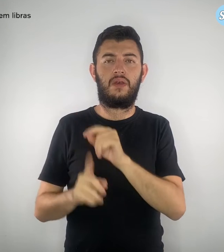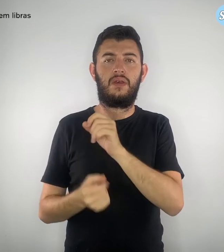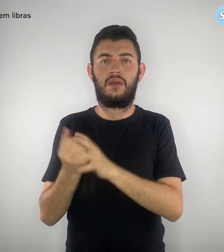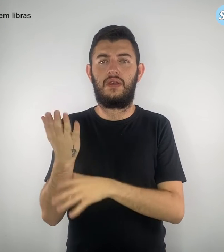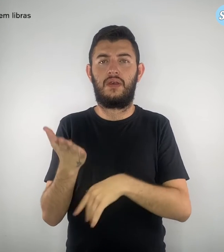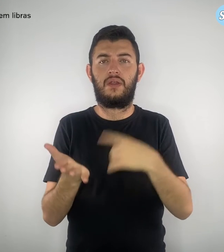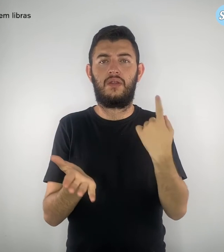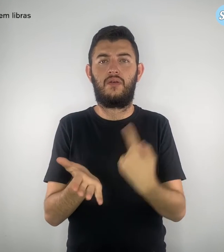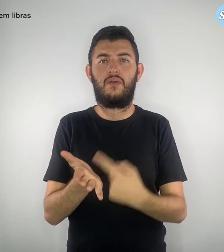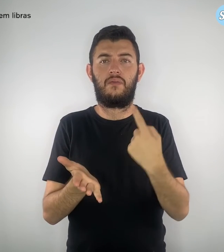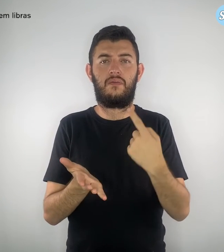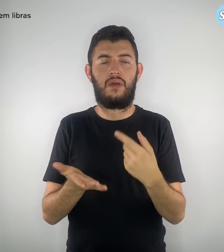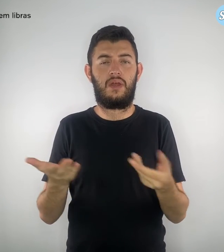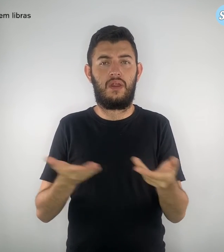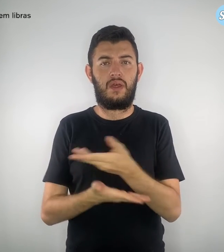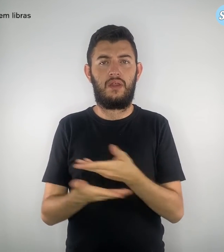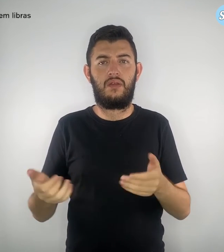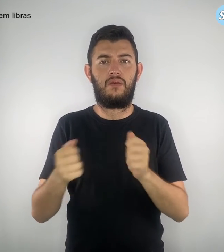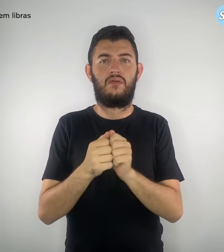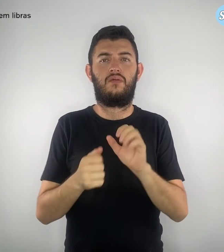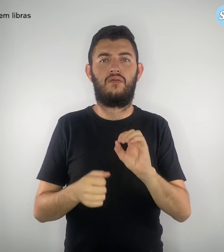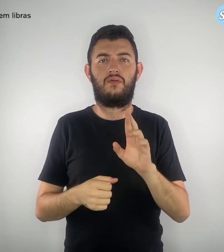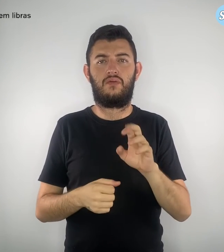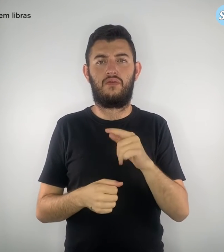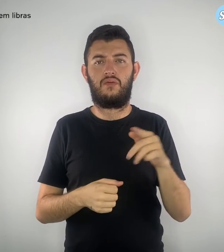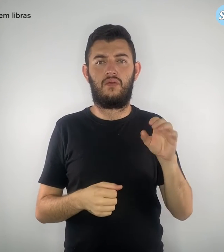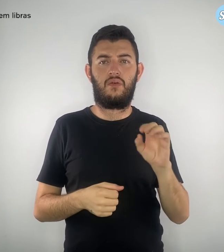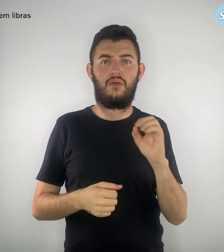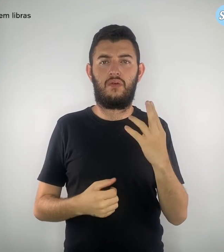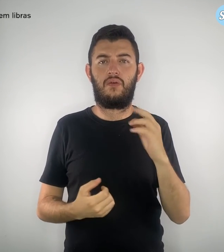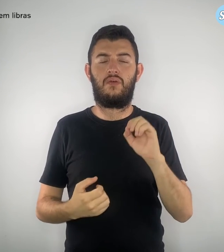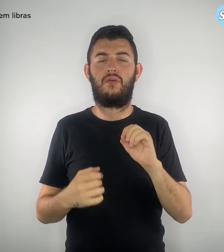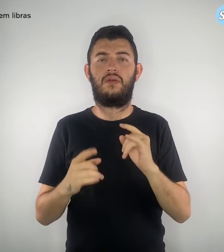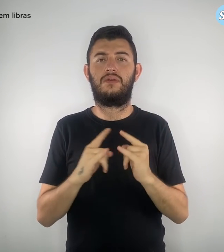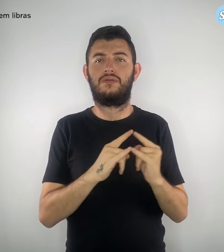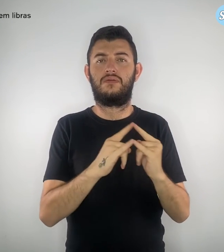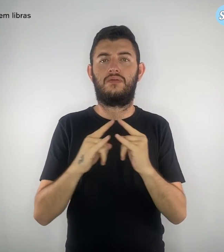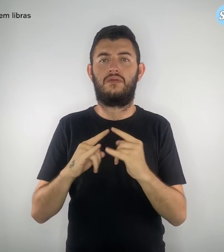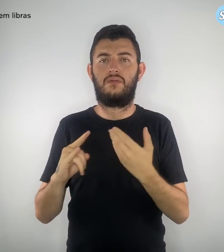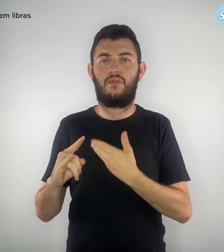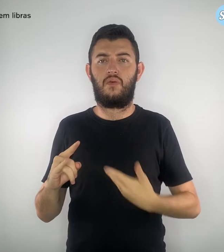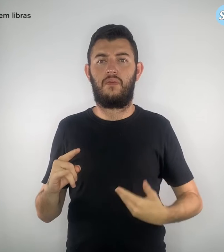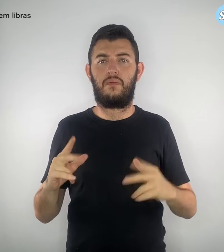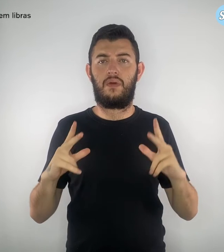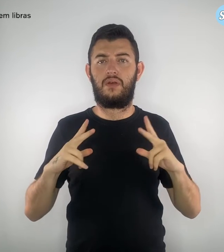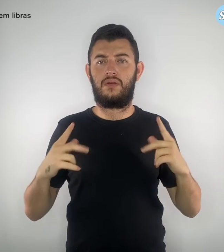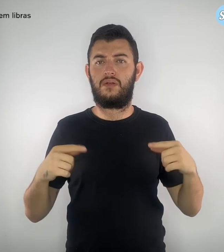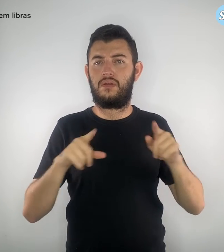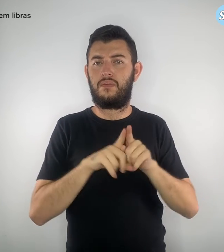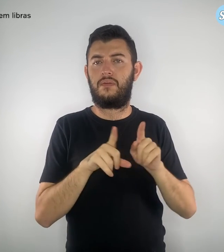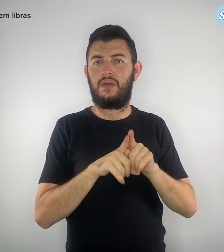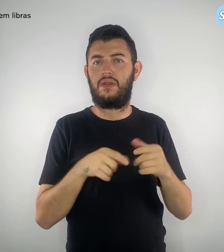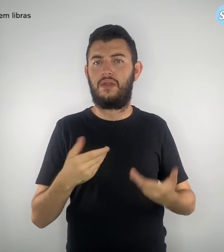cooperação com órgãos e entidades públicos e privados para a execução de serviços